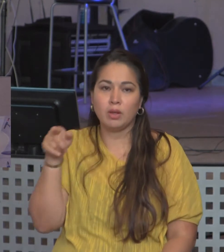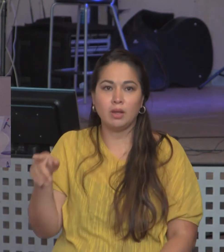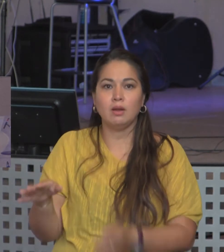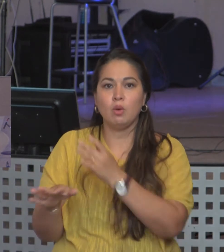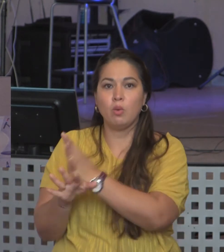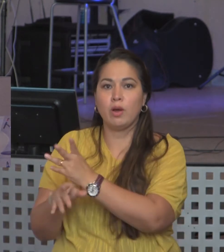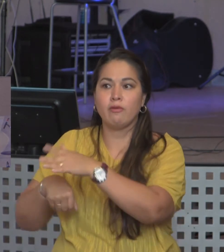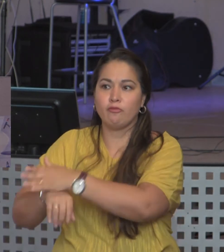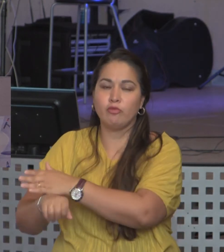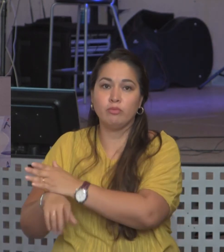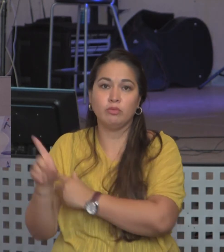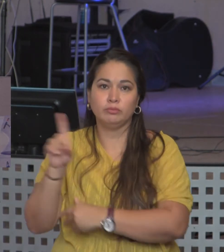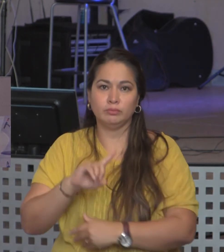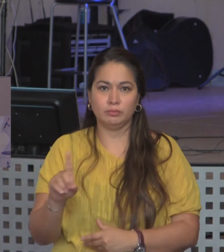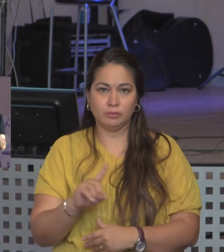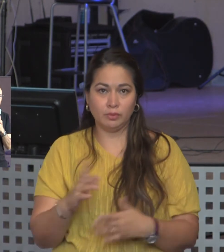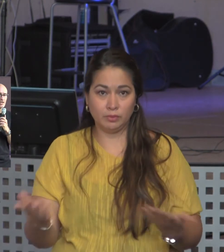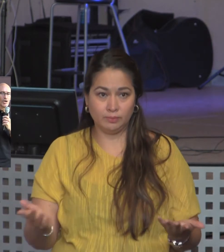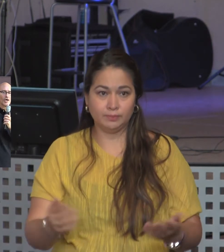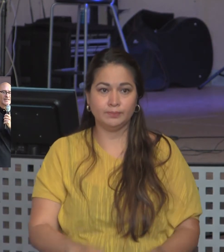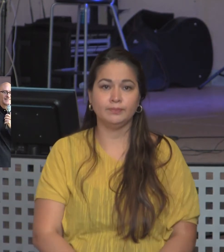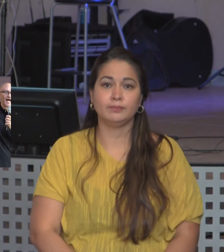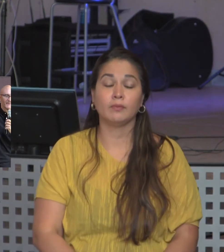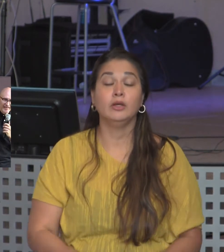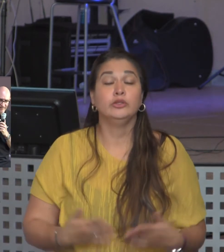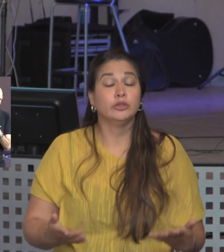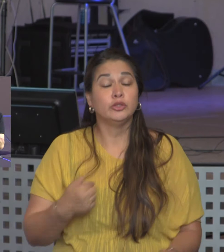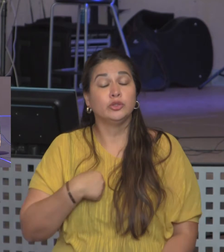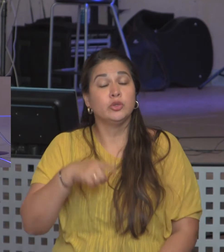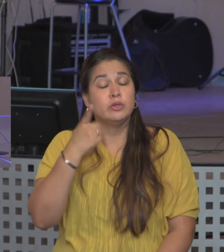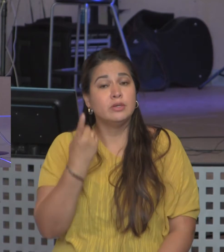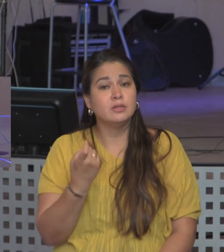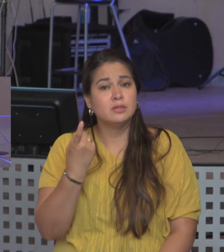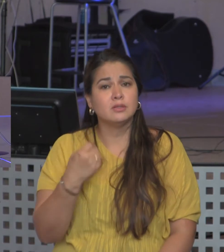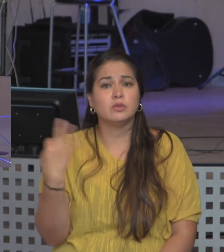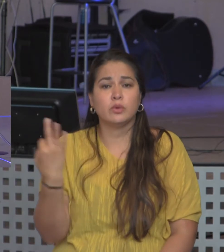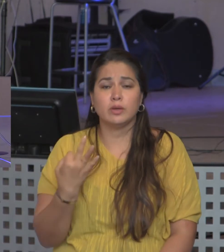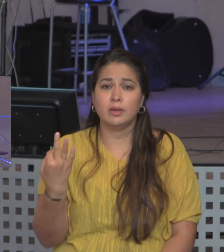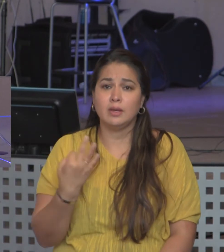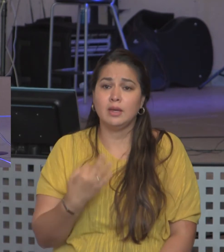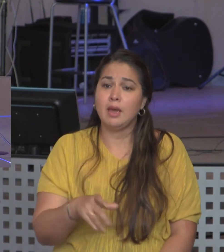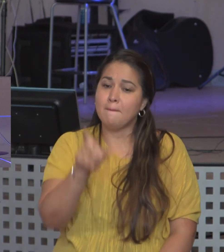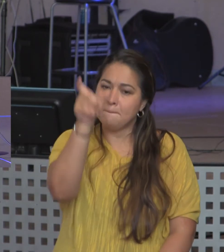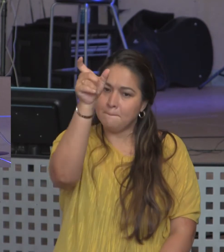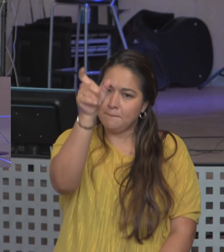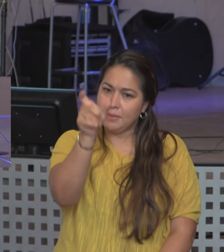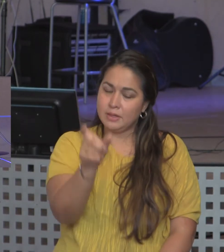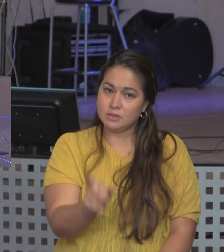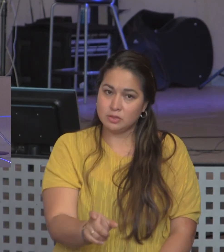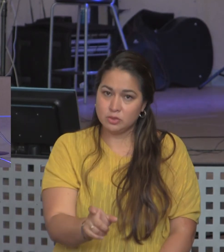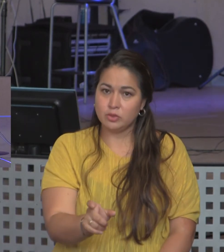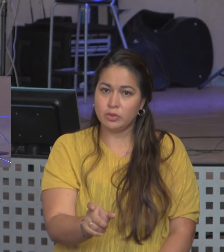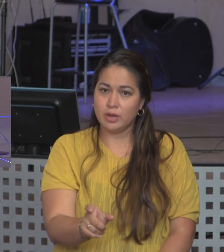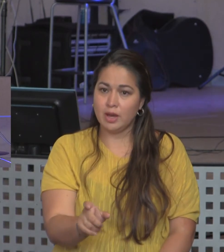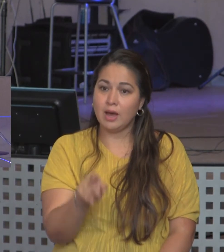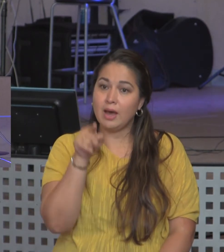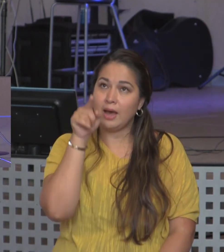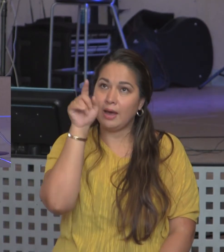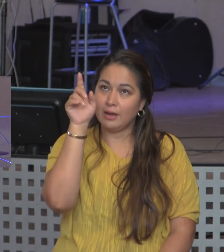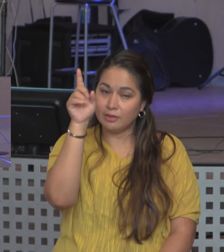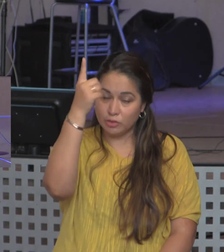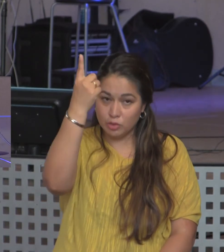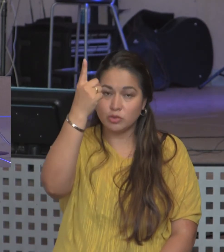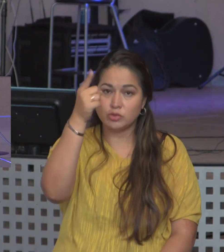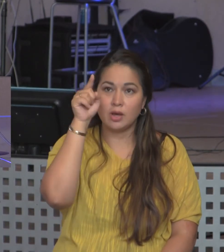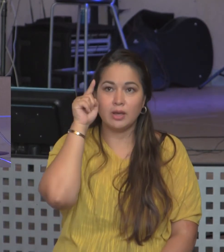gran diferencia. Yo necesito saber que quien me habla es Él.